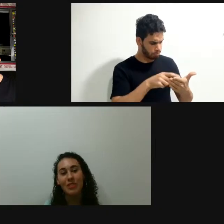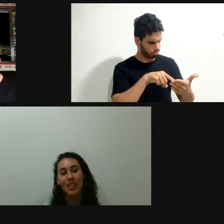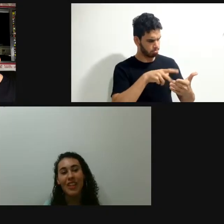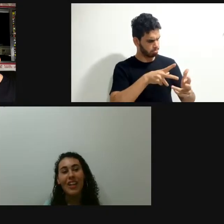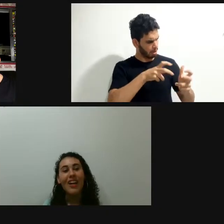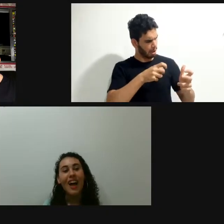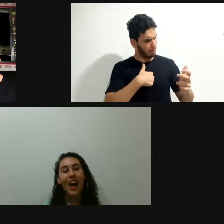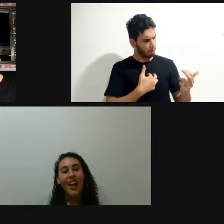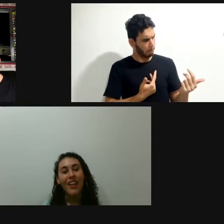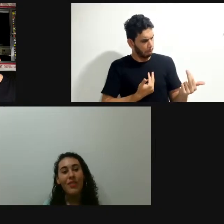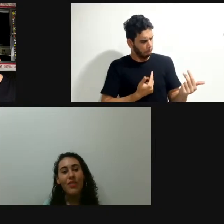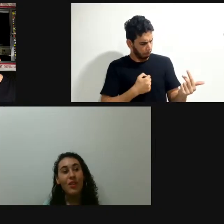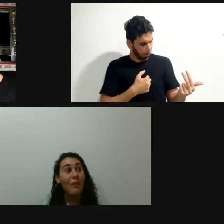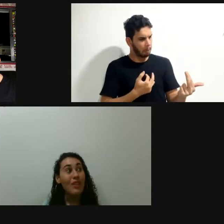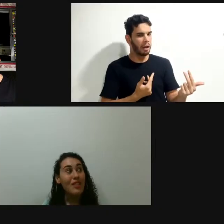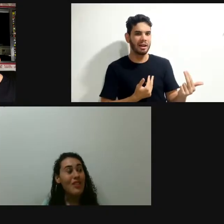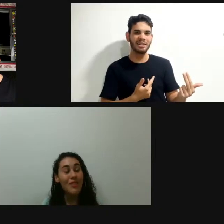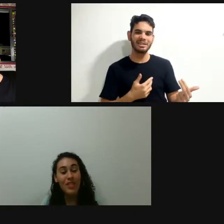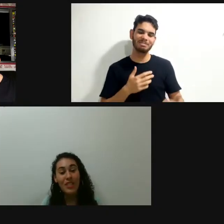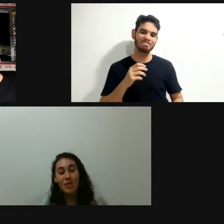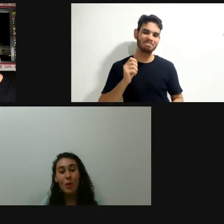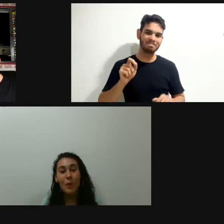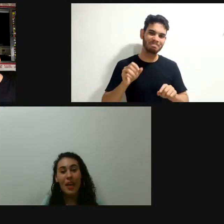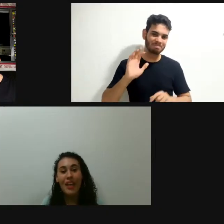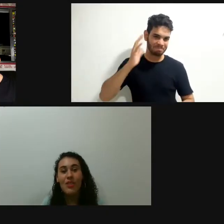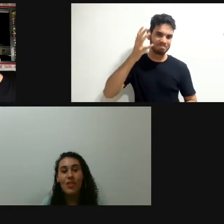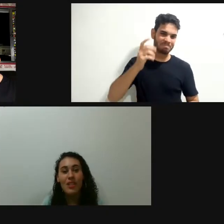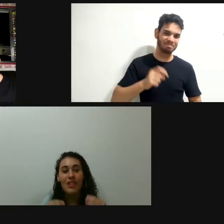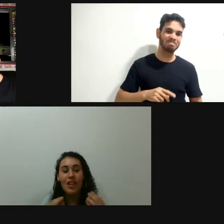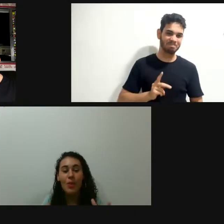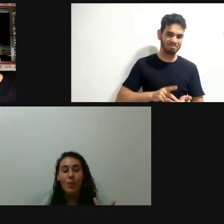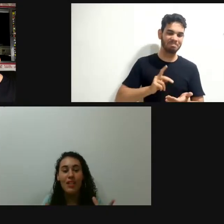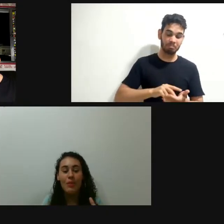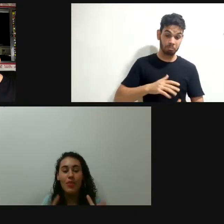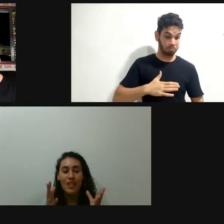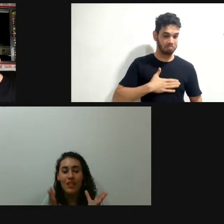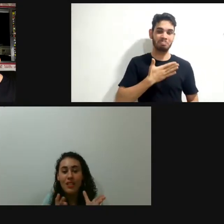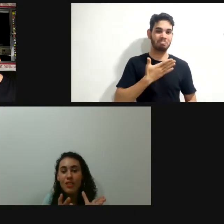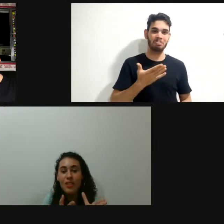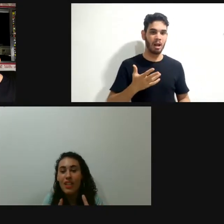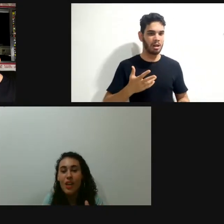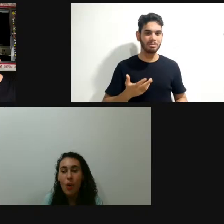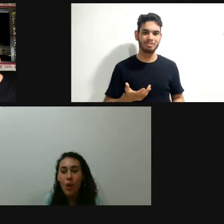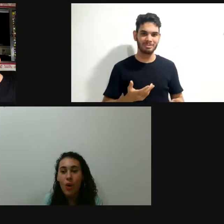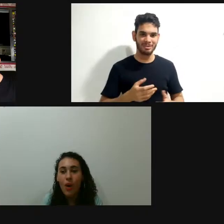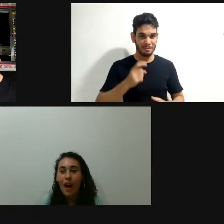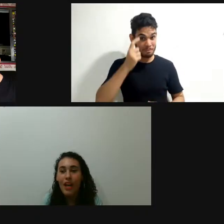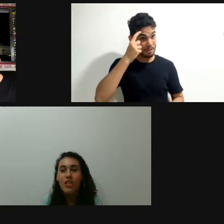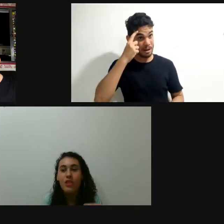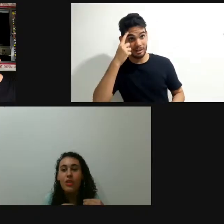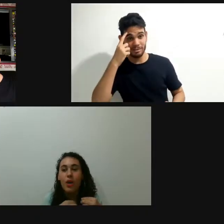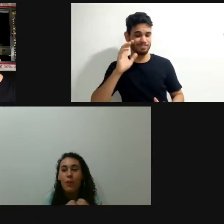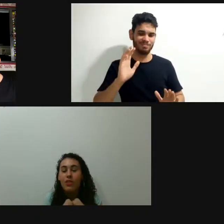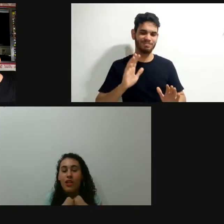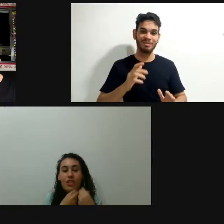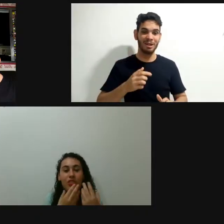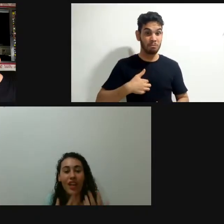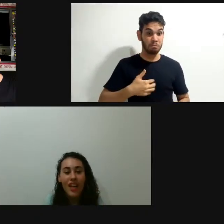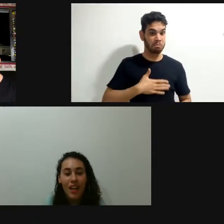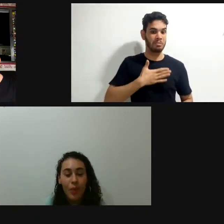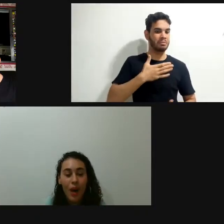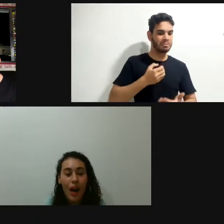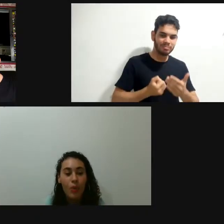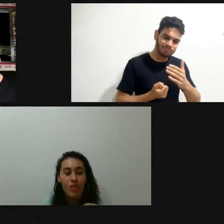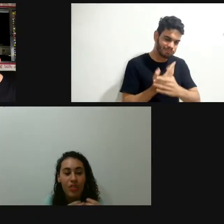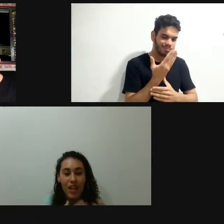seu. Aí que muitas vezes você se surpreende, você não percebe, você criou achando que é um personagem